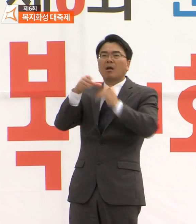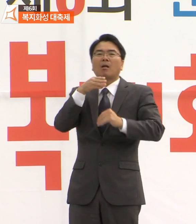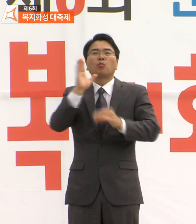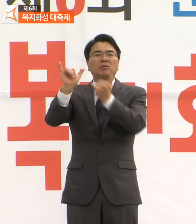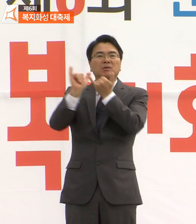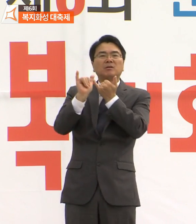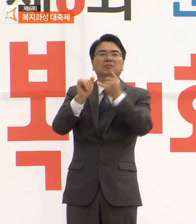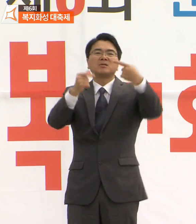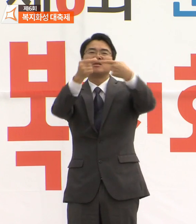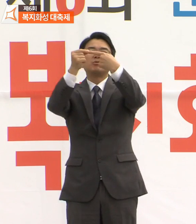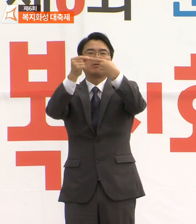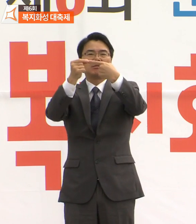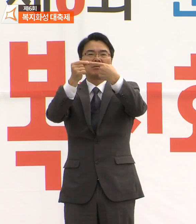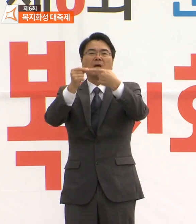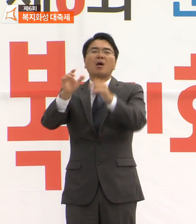노인 빈곤율 1위,